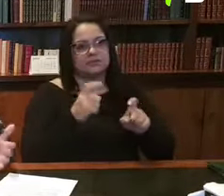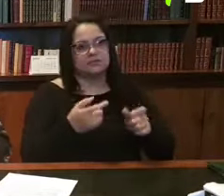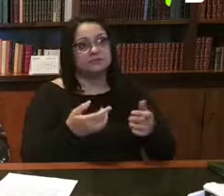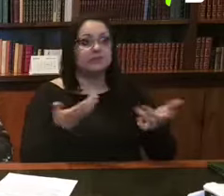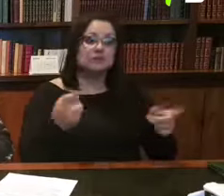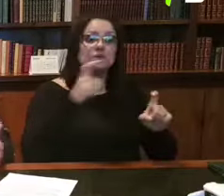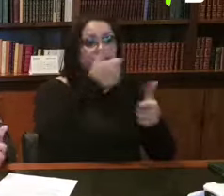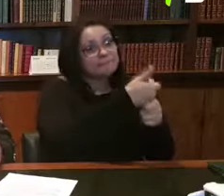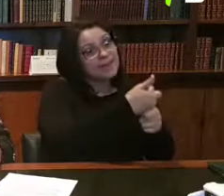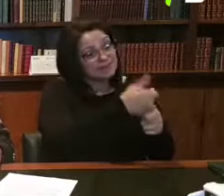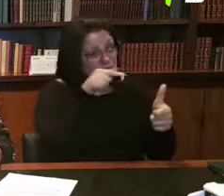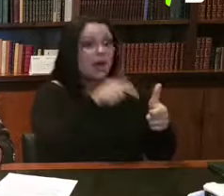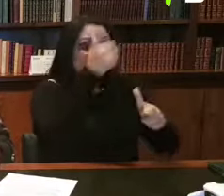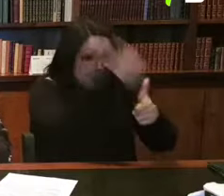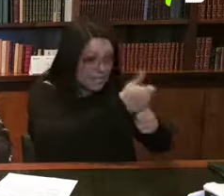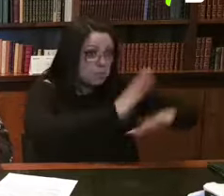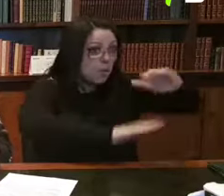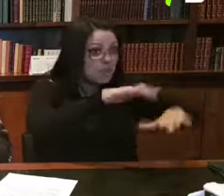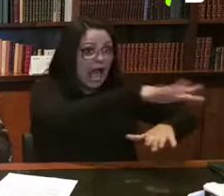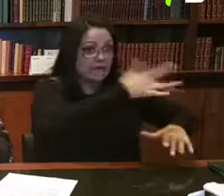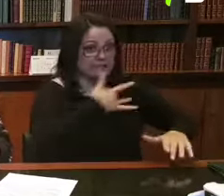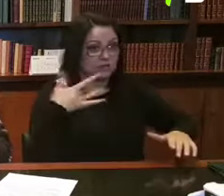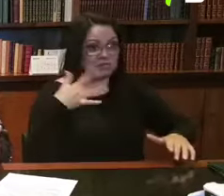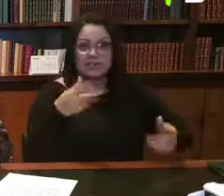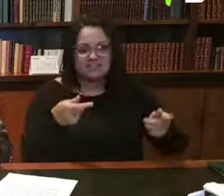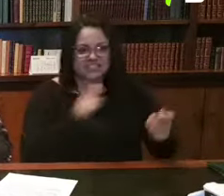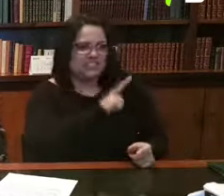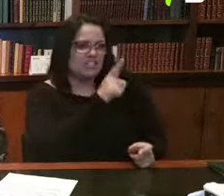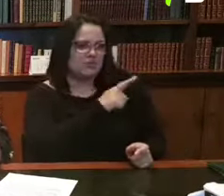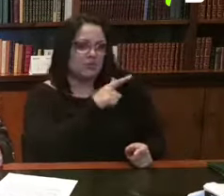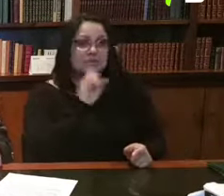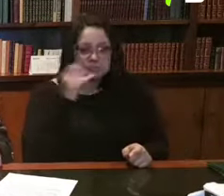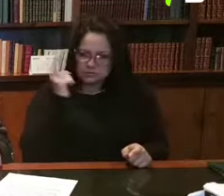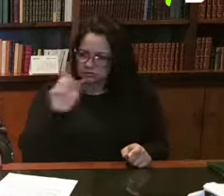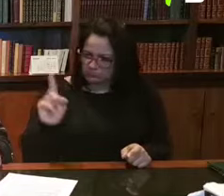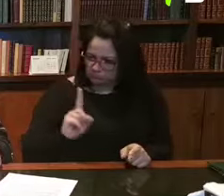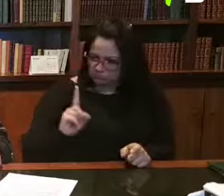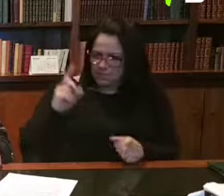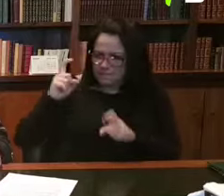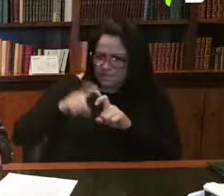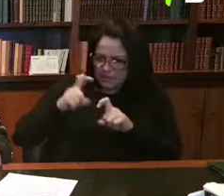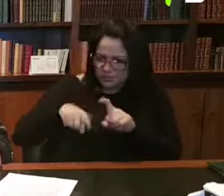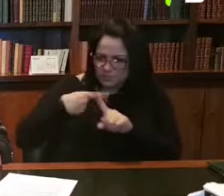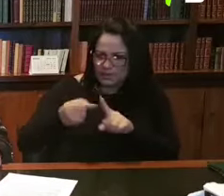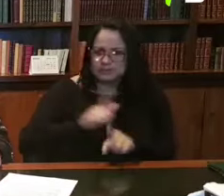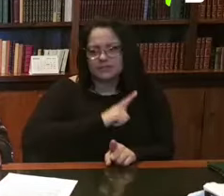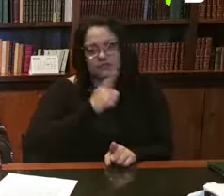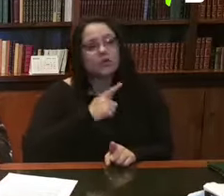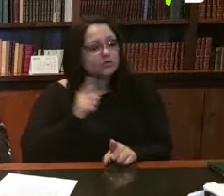agora o médico dificilmente a gestor também né mas tudo bem mas se aparecer o médico já estou de conversa compasso nele